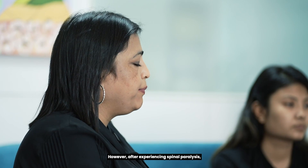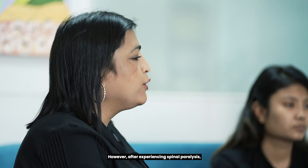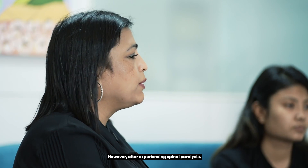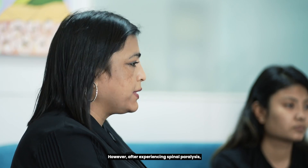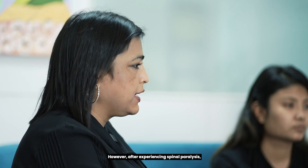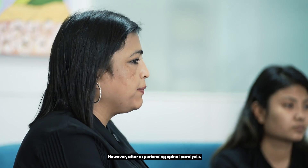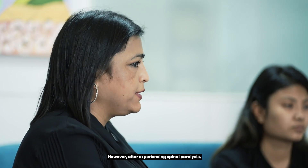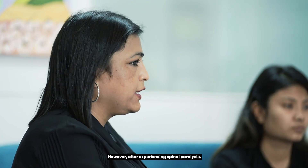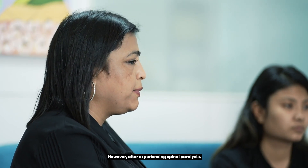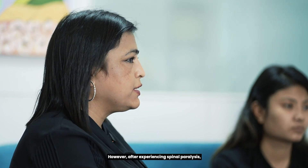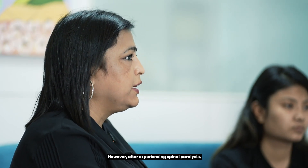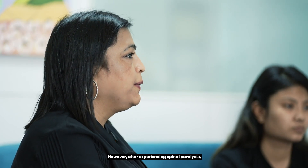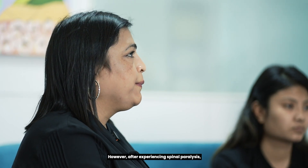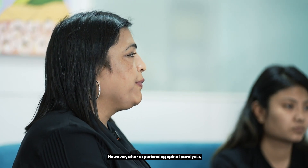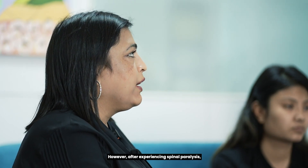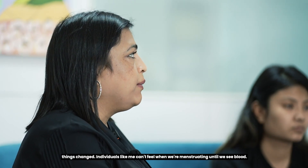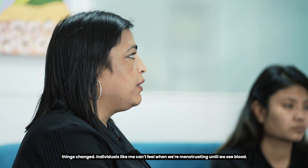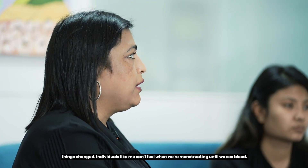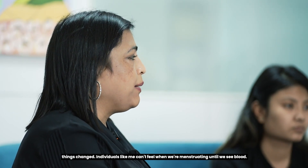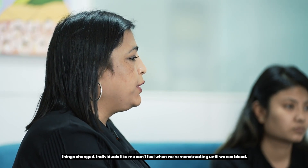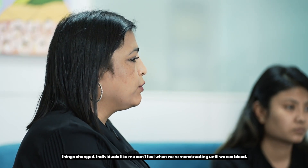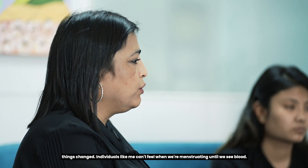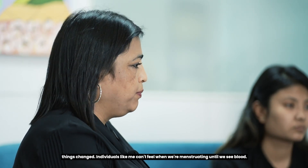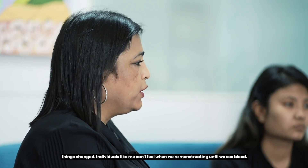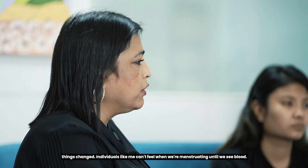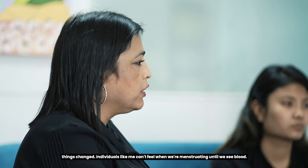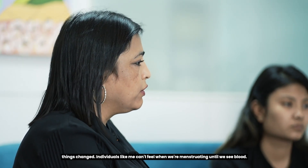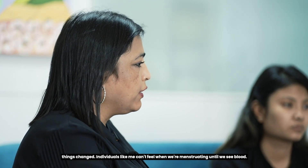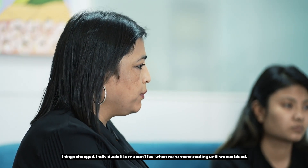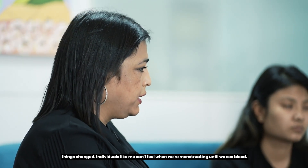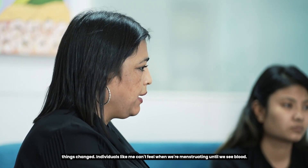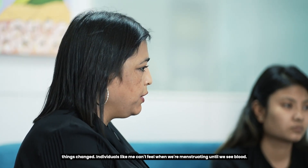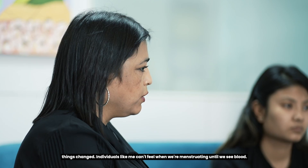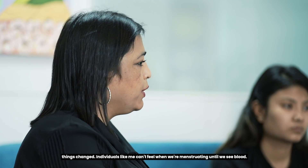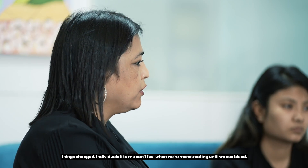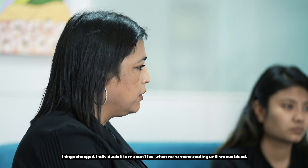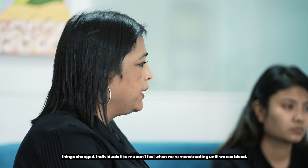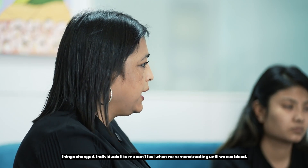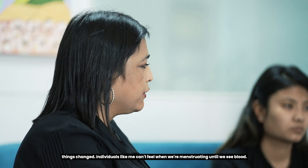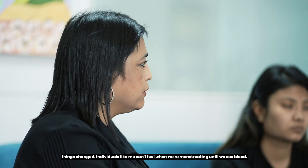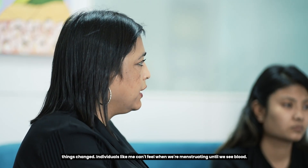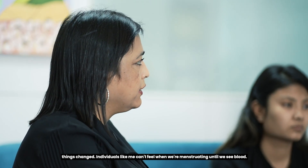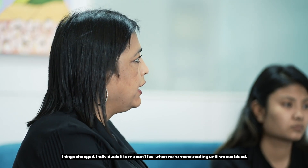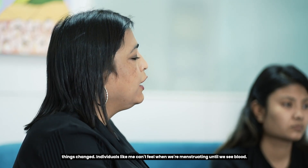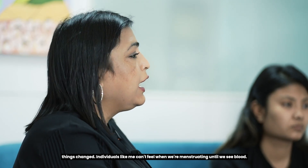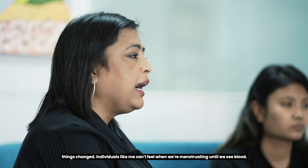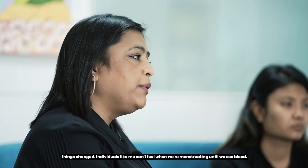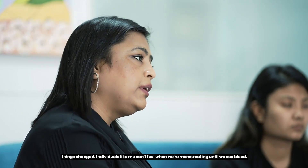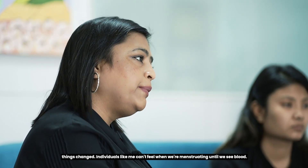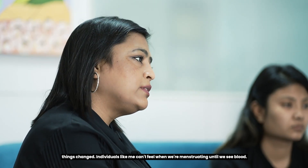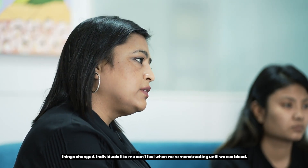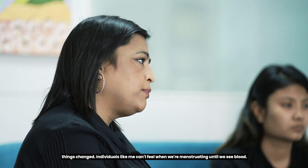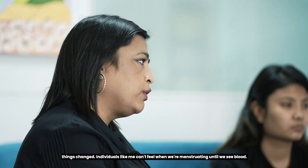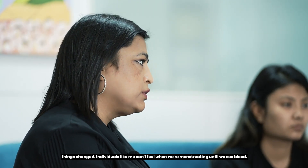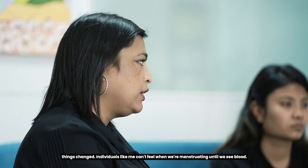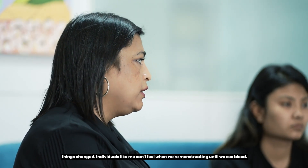अहिले मेजर पक्षघात भइसकेपछि, अब हामीहरूको वर्गकै कुरा गरौँ होइन, हामीहरूको वर्गको महिलाहरूको कुरा गर्दा